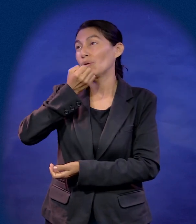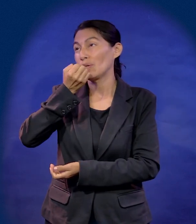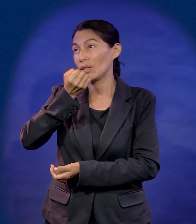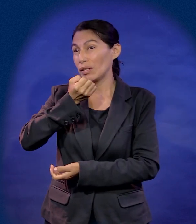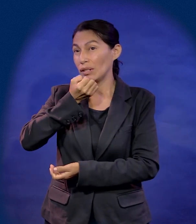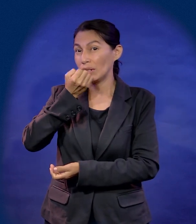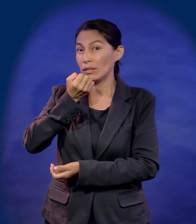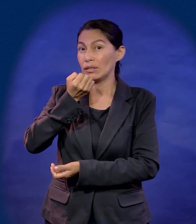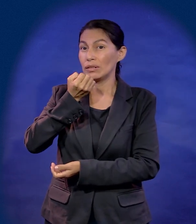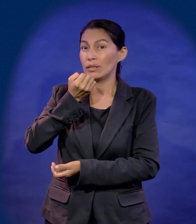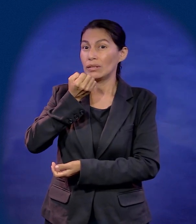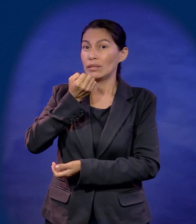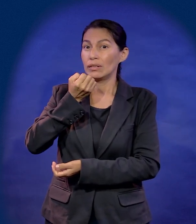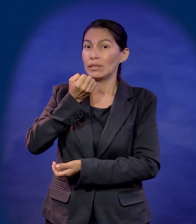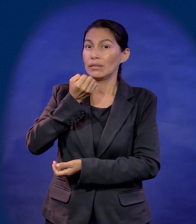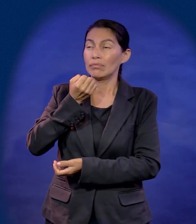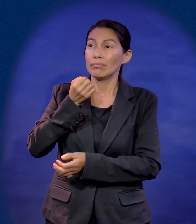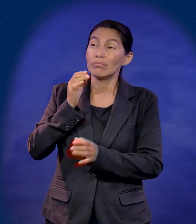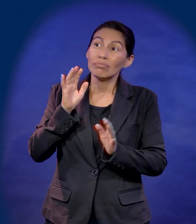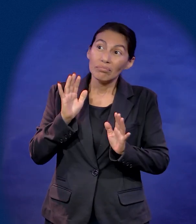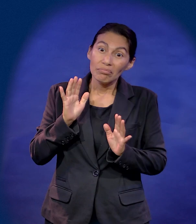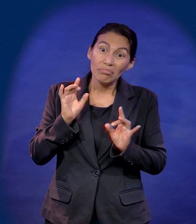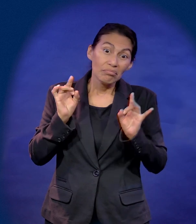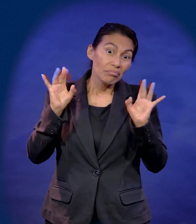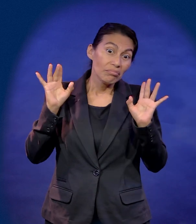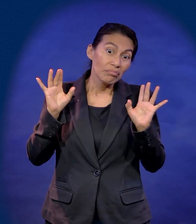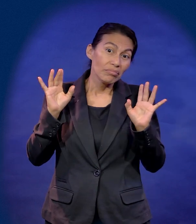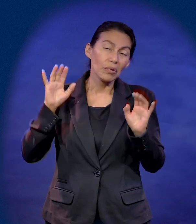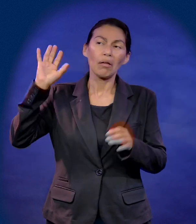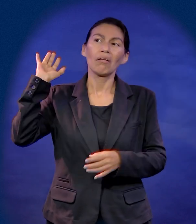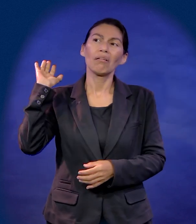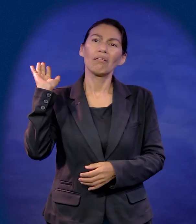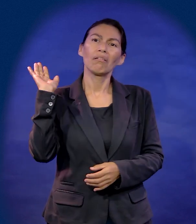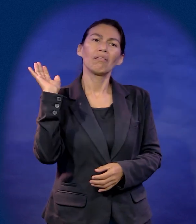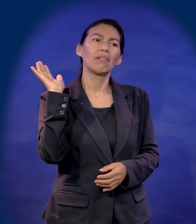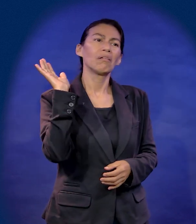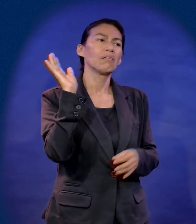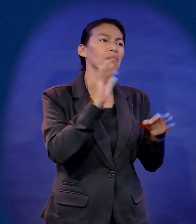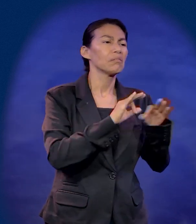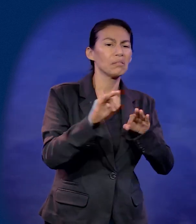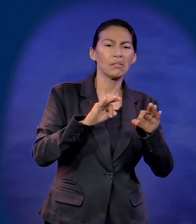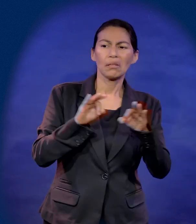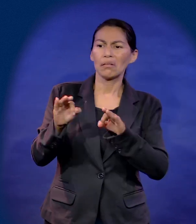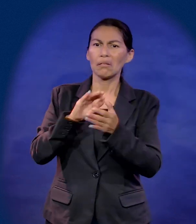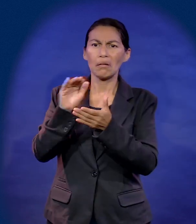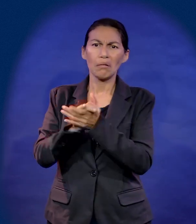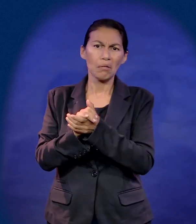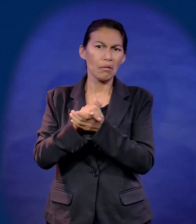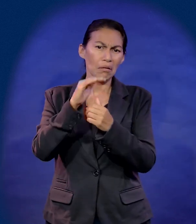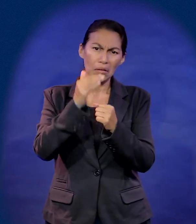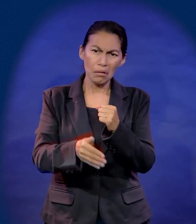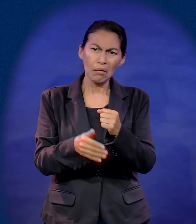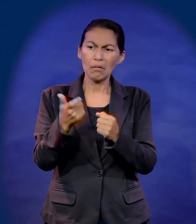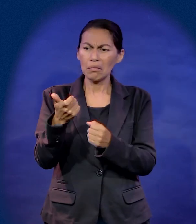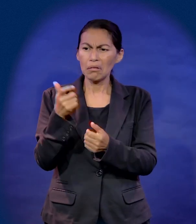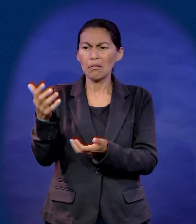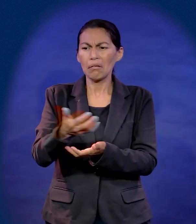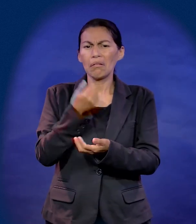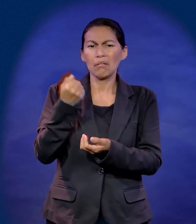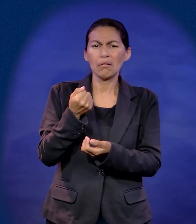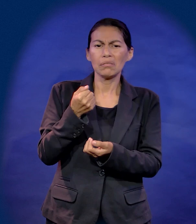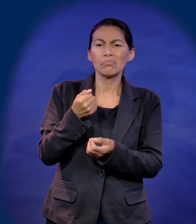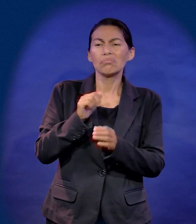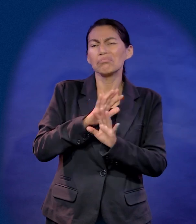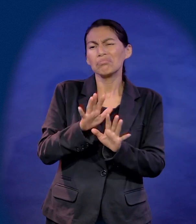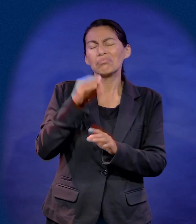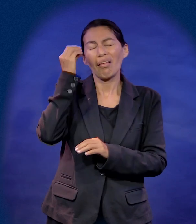y en este lugar. Pero fue una oración de esas que podríamos llamar eventuales, de paso, con una charola en la mano. Seguí